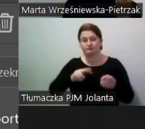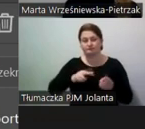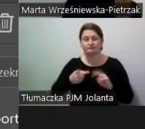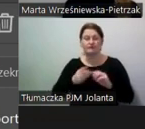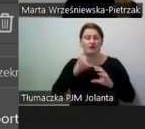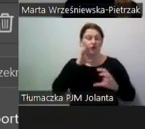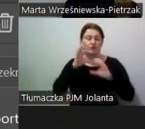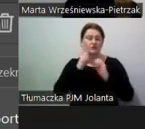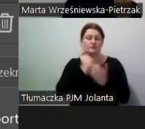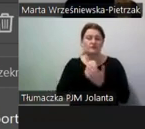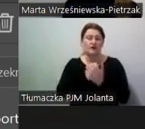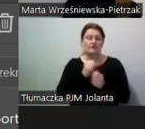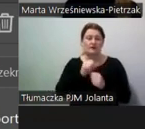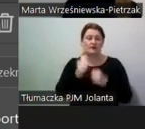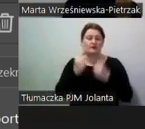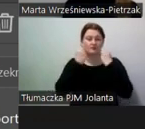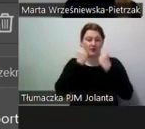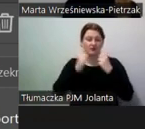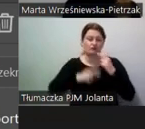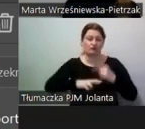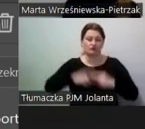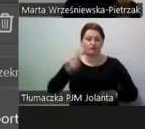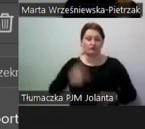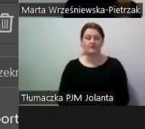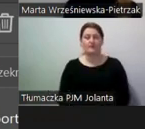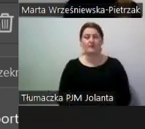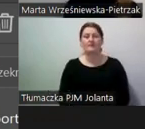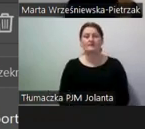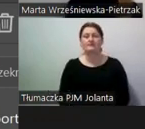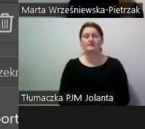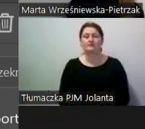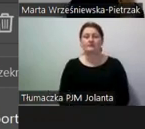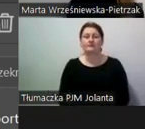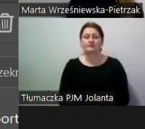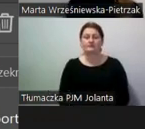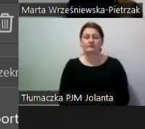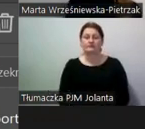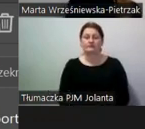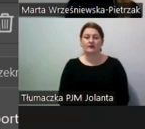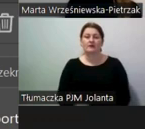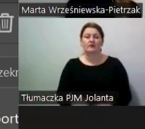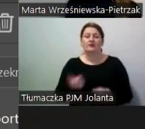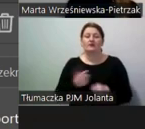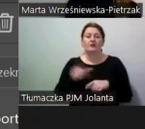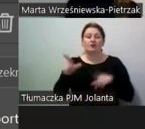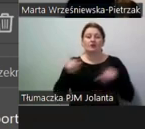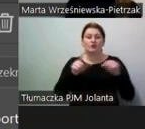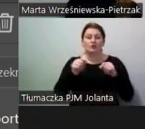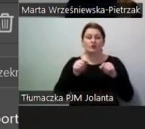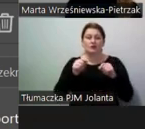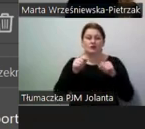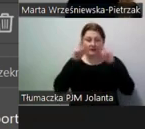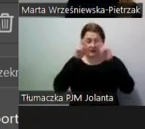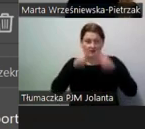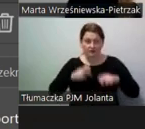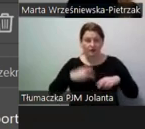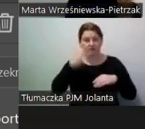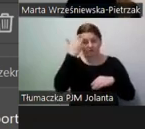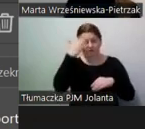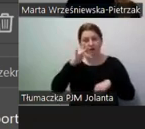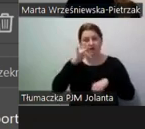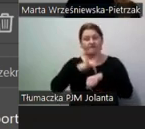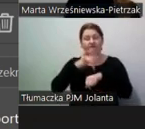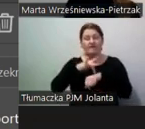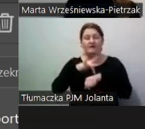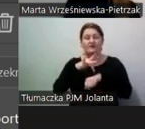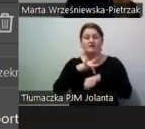komunikacyjna jest bardzo zróżnicowana. Oprócz tego niektórzy diagności mogą woleć wynik za